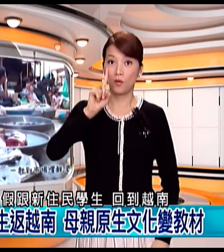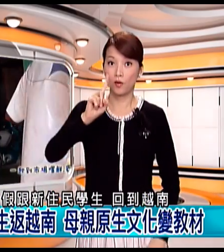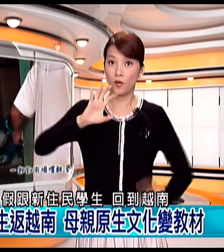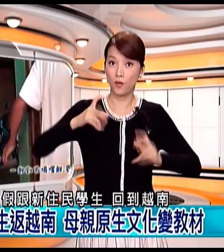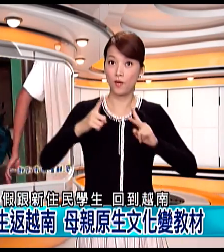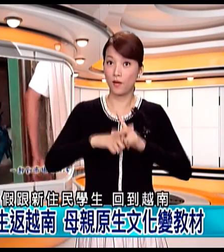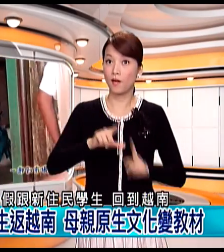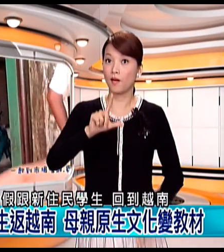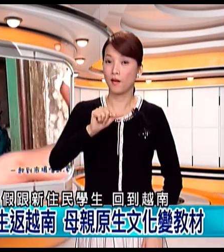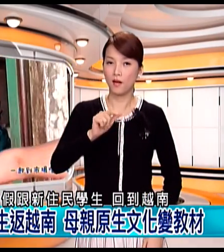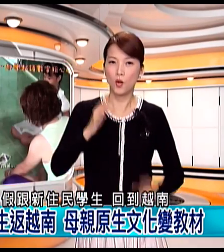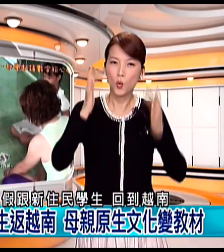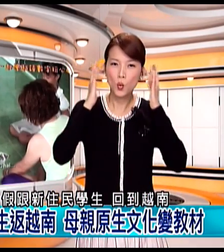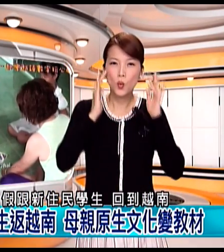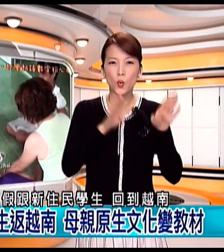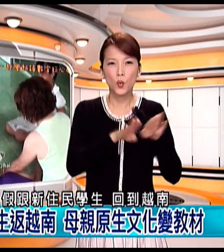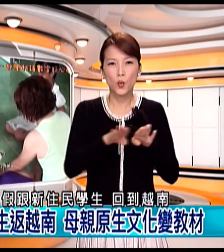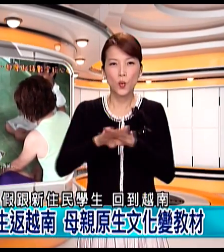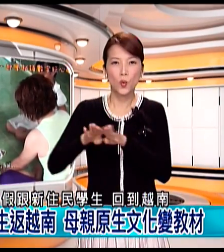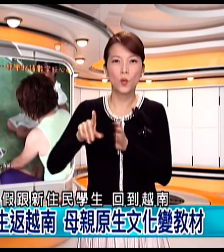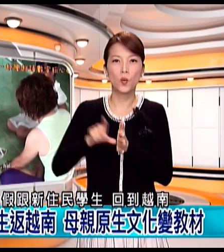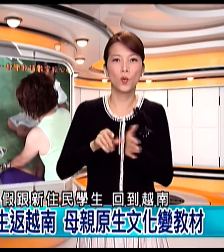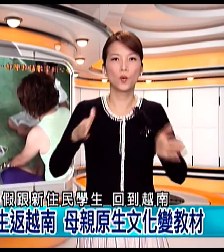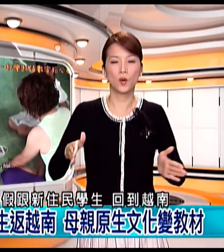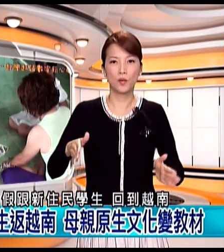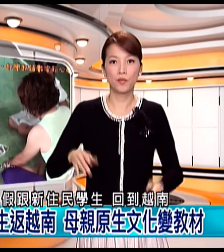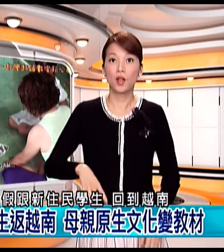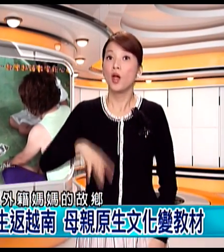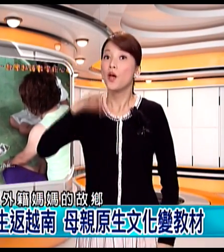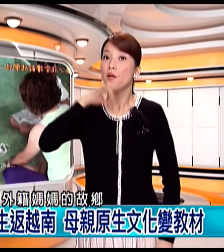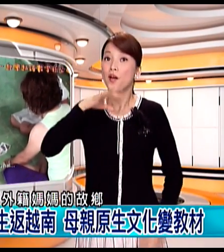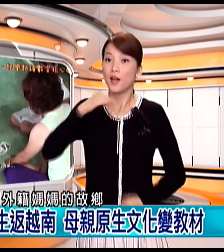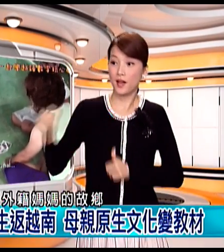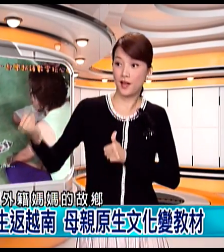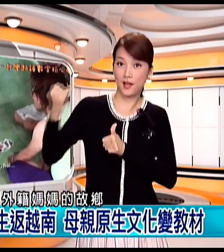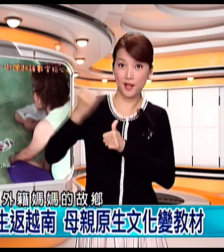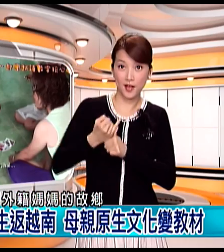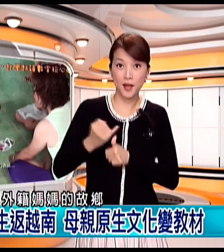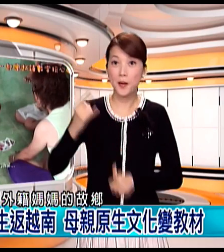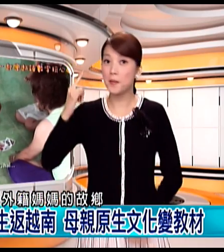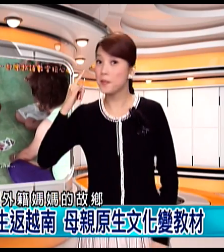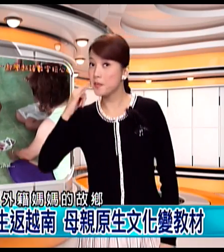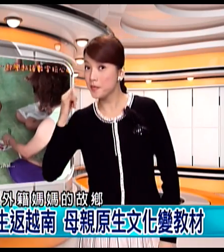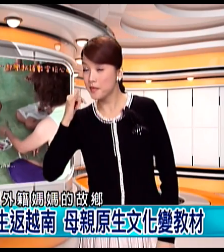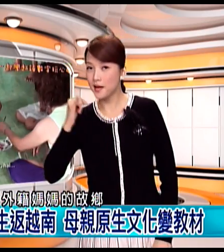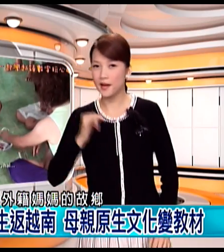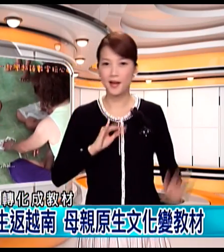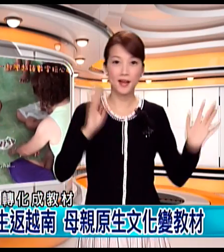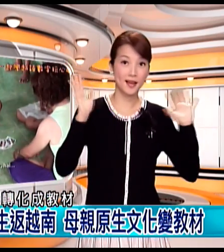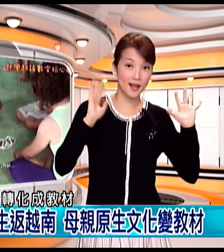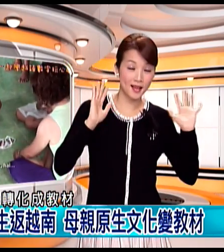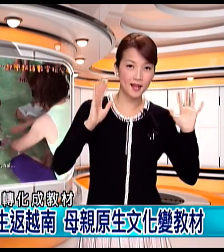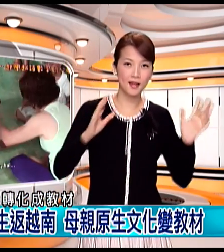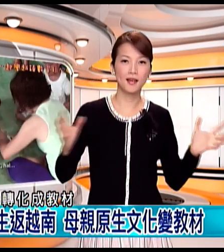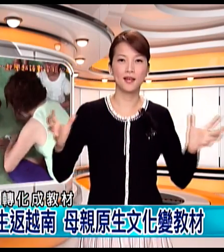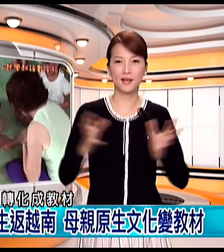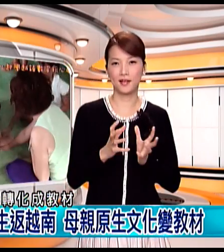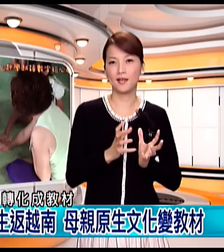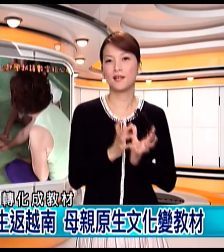用暑假跟新住民学生回到了越南，去了解外籍妈妈的故乡，之后呢再转化成